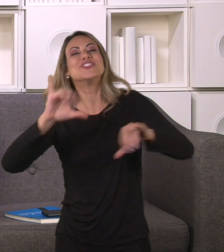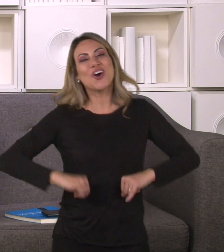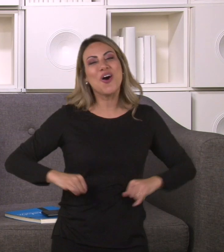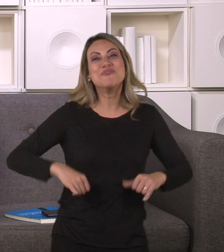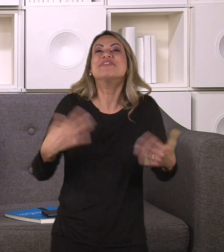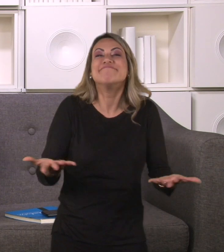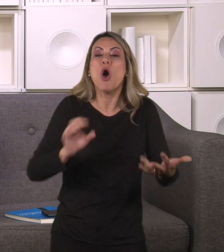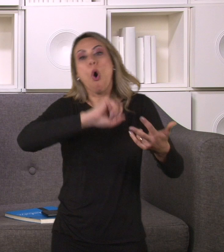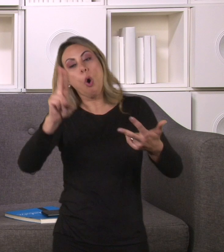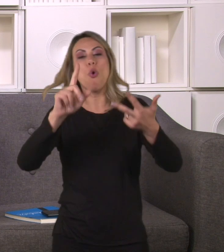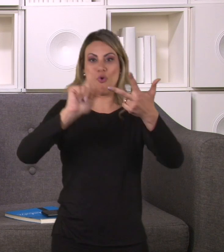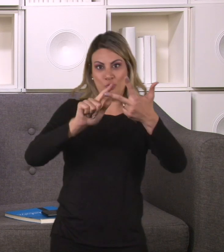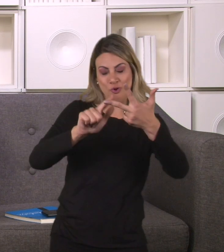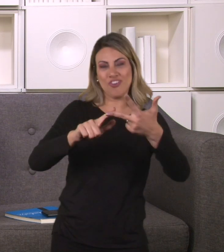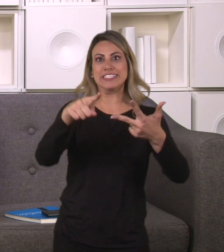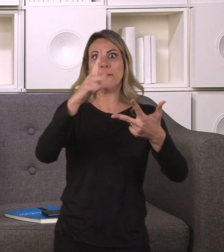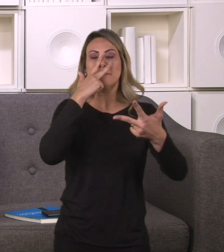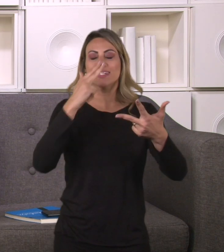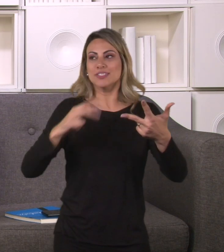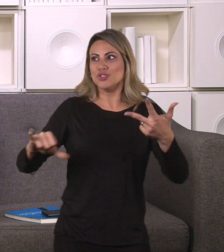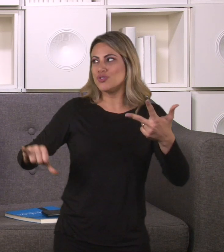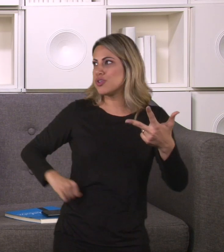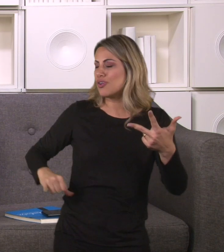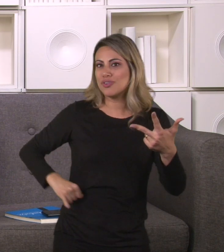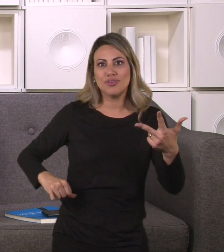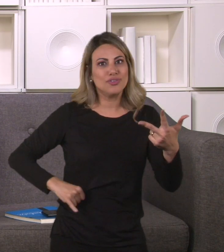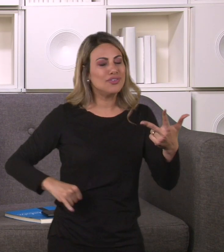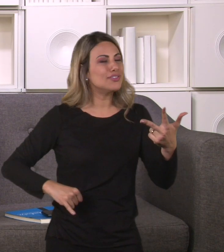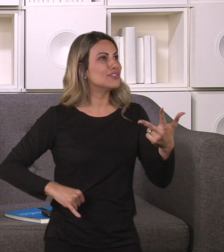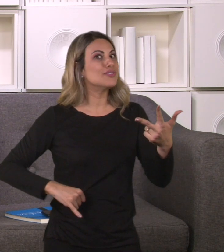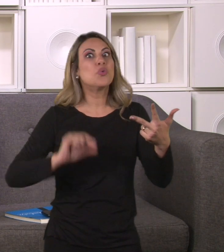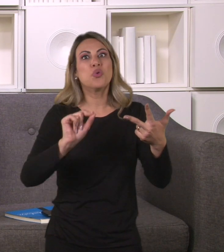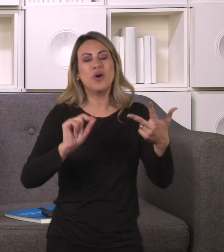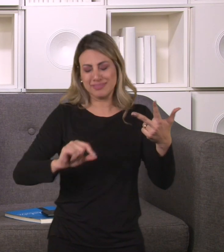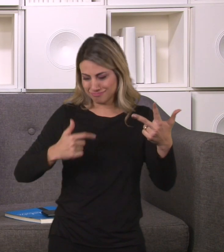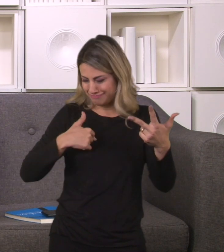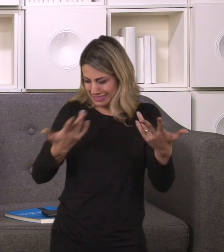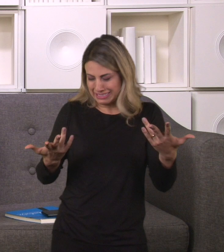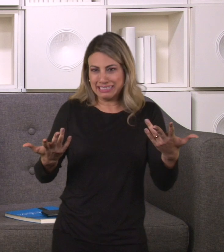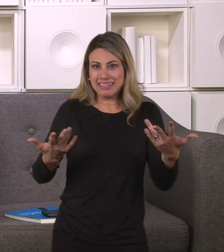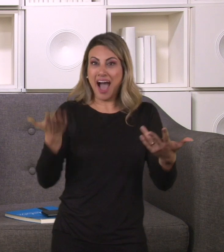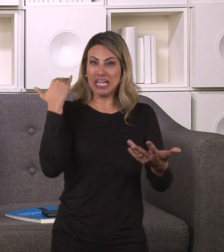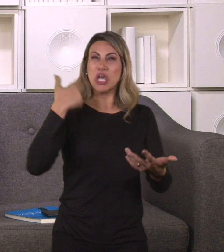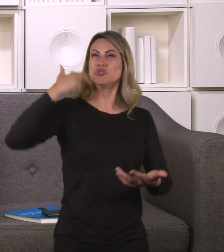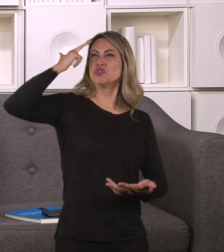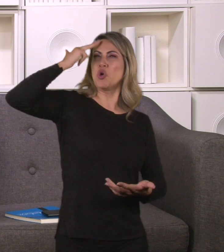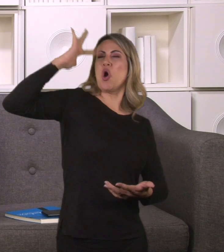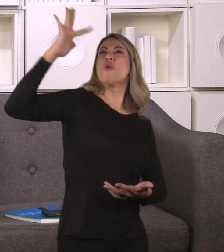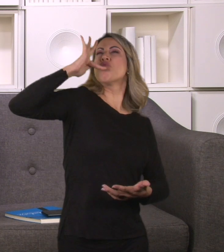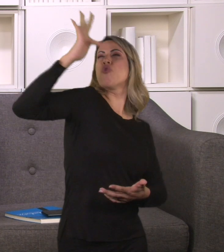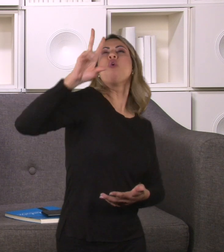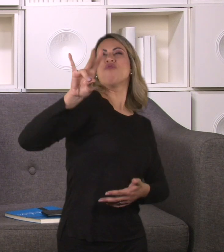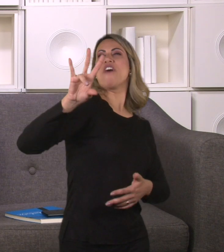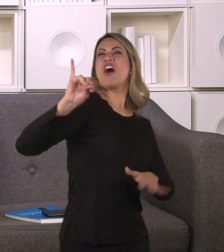Ou você sofre mais quando você percebe que a vida não está do jeito que você queria e não